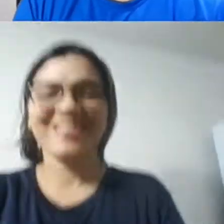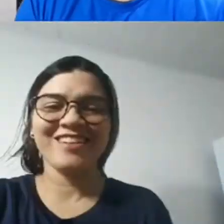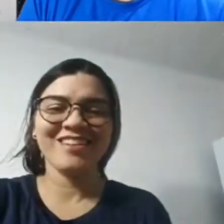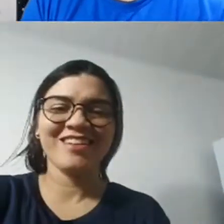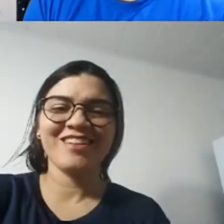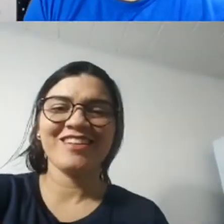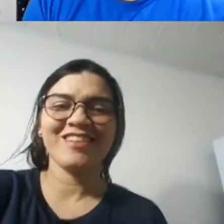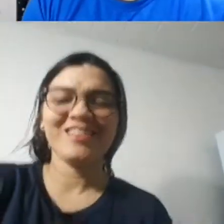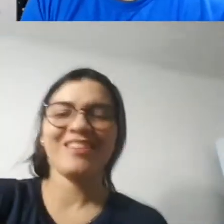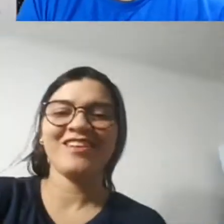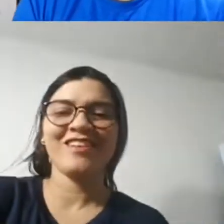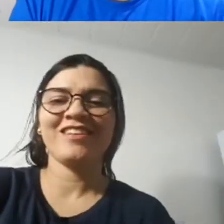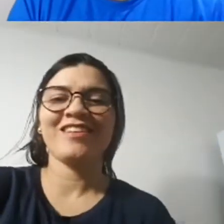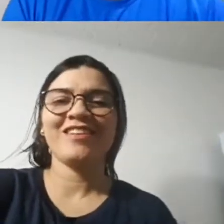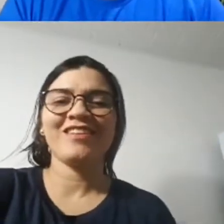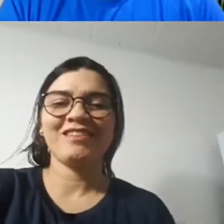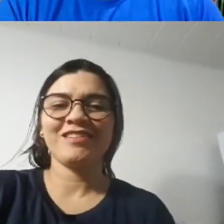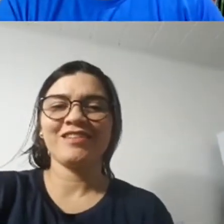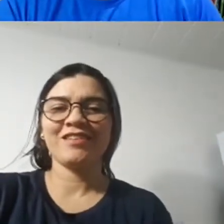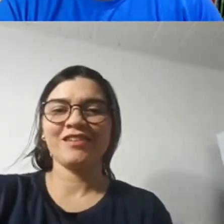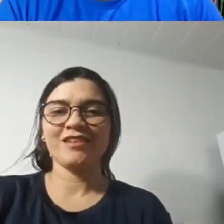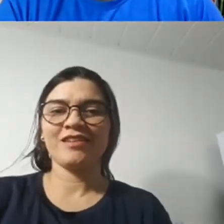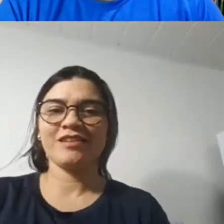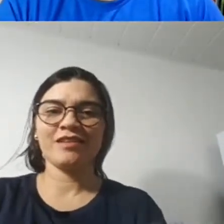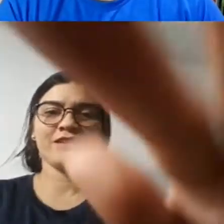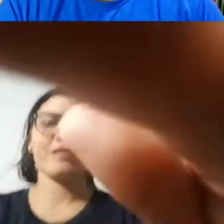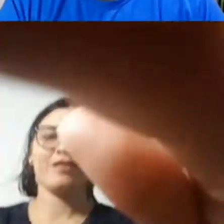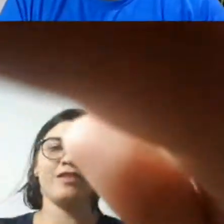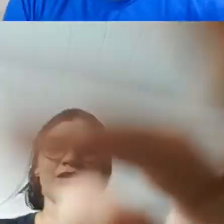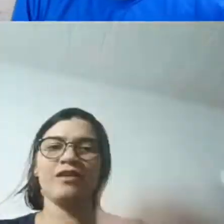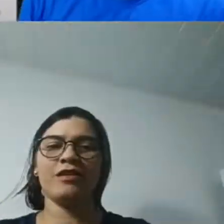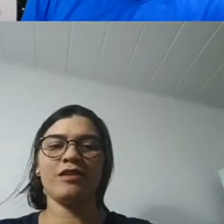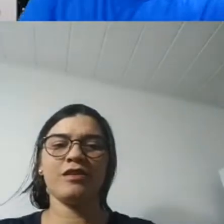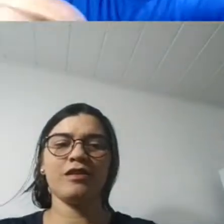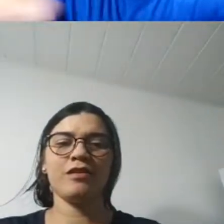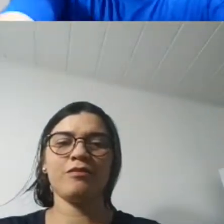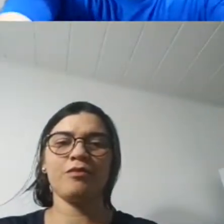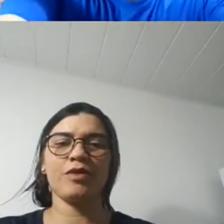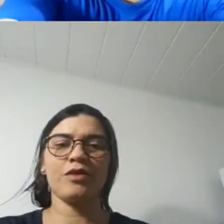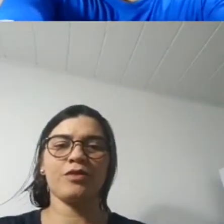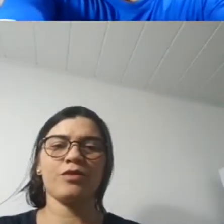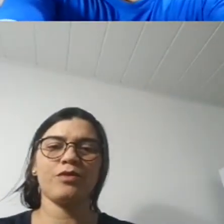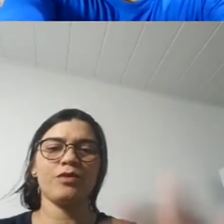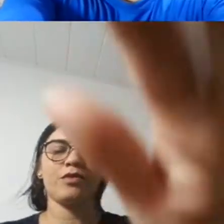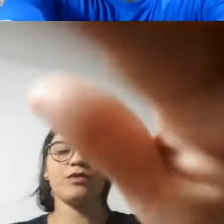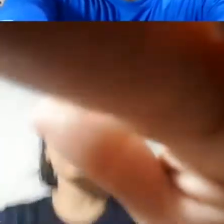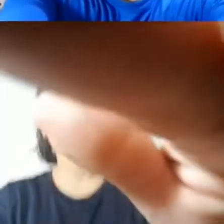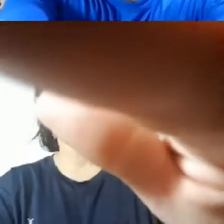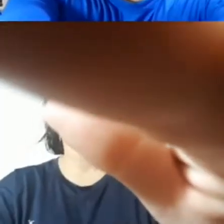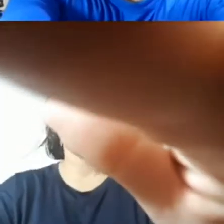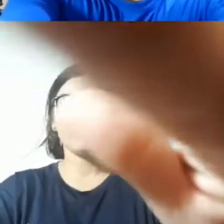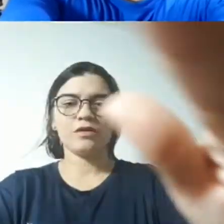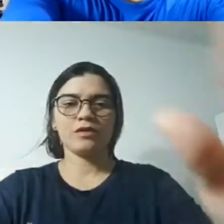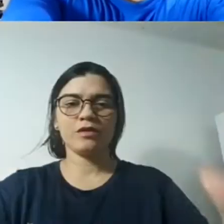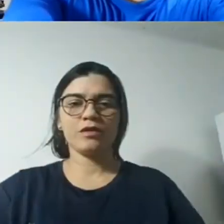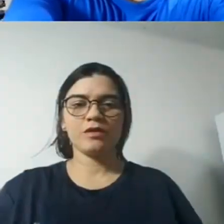Não há circunstâncias, o seu amor, não me